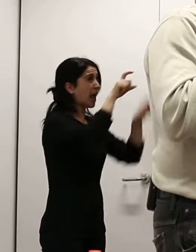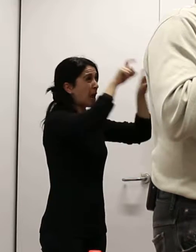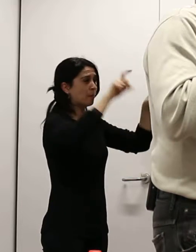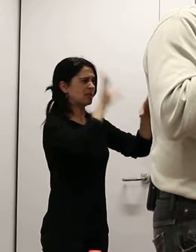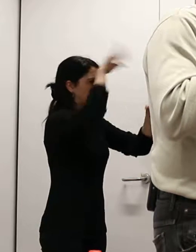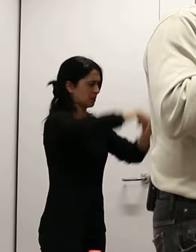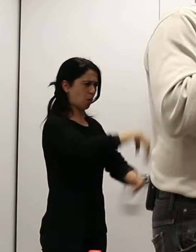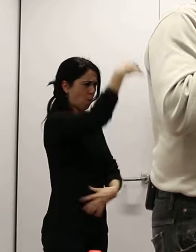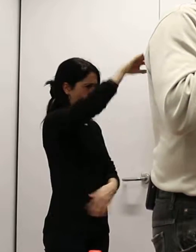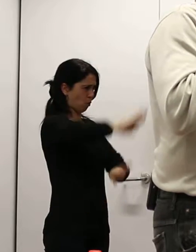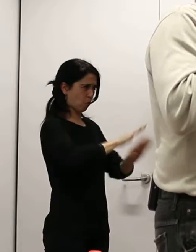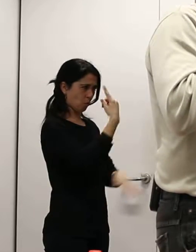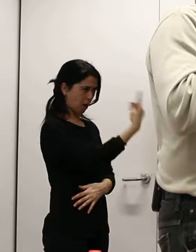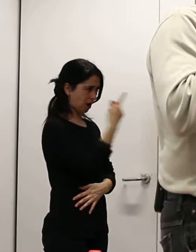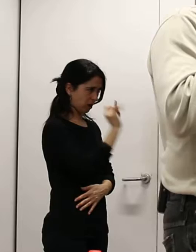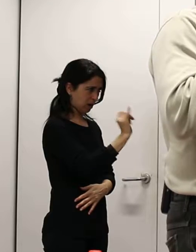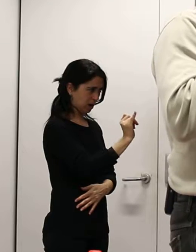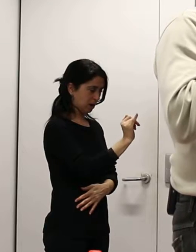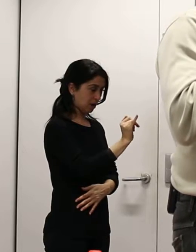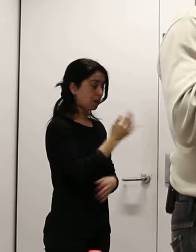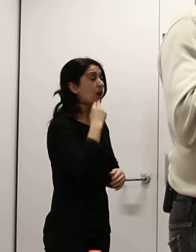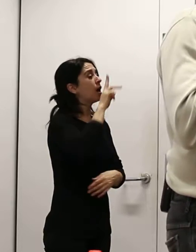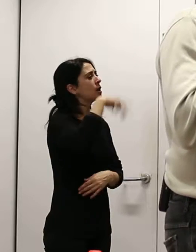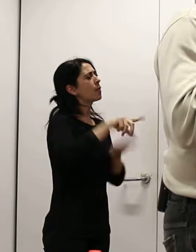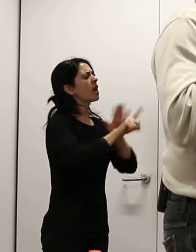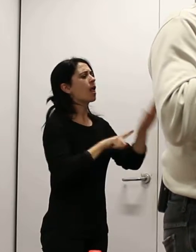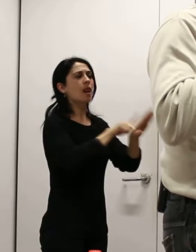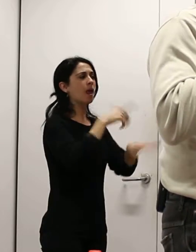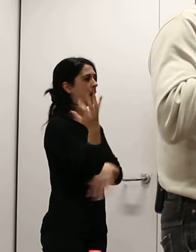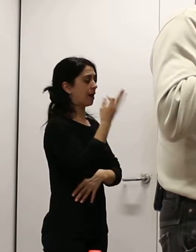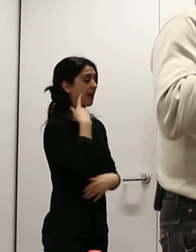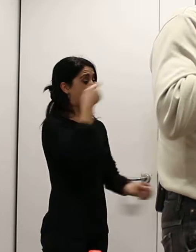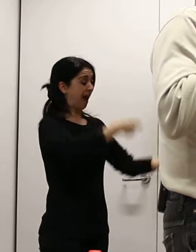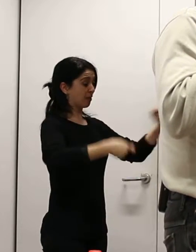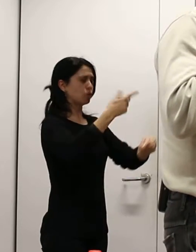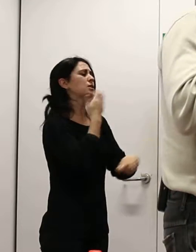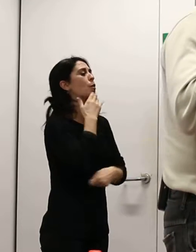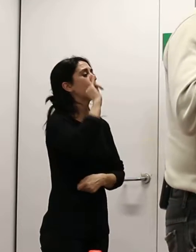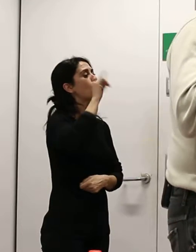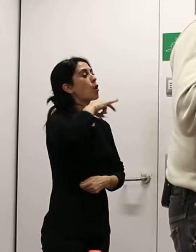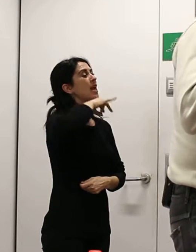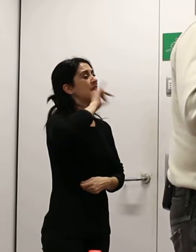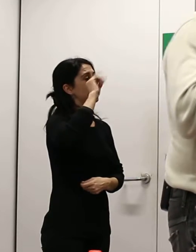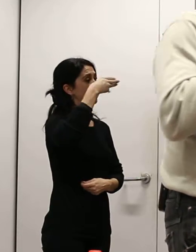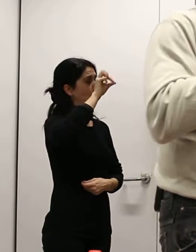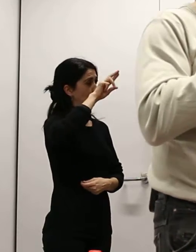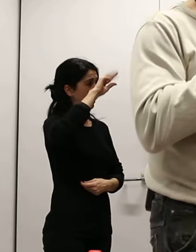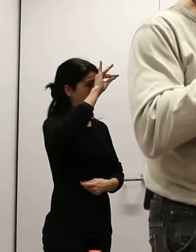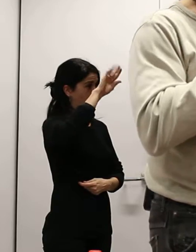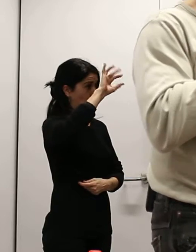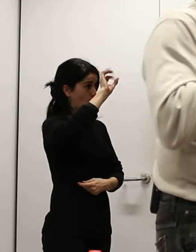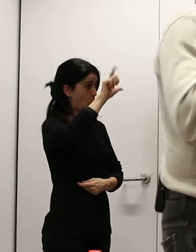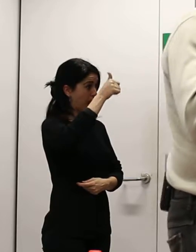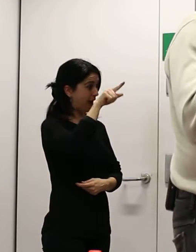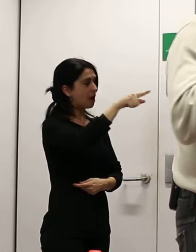hasta que sus accionistas, por ejemplo, su máximo accionista en el caso de Iberdrola sea Qatar, que es el que nos